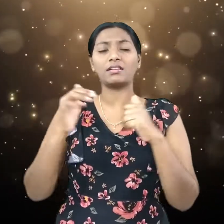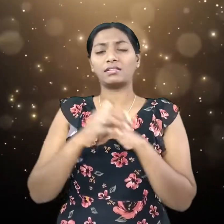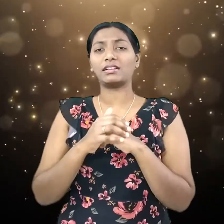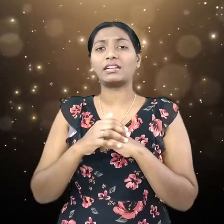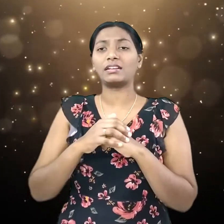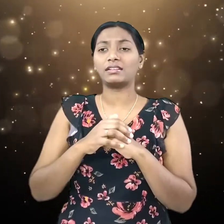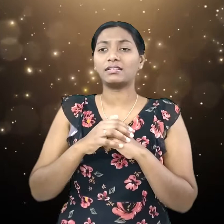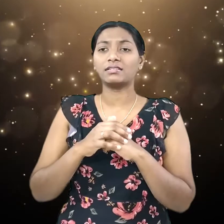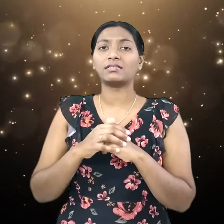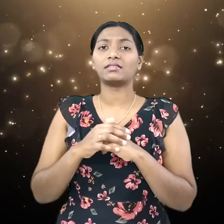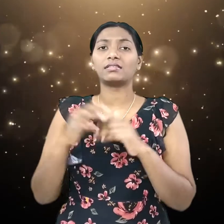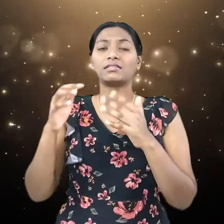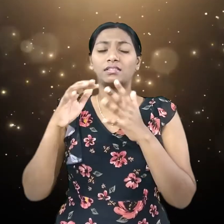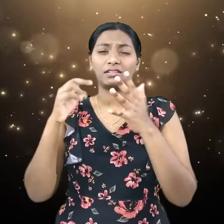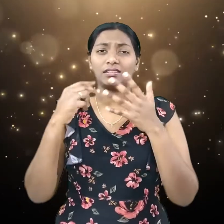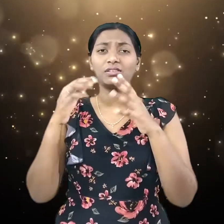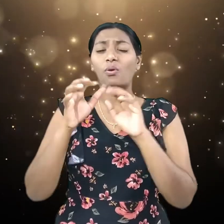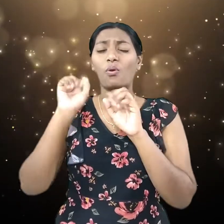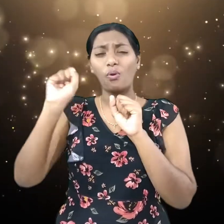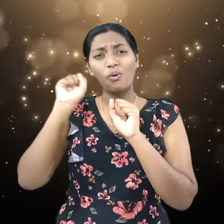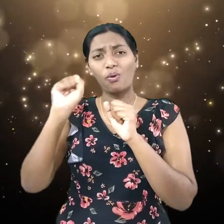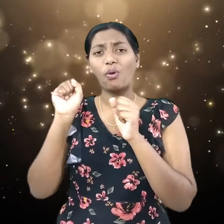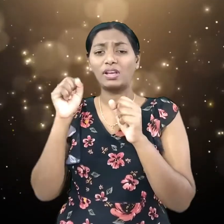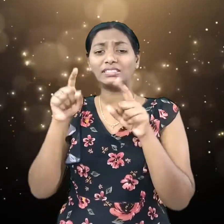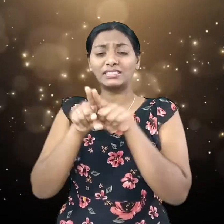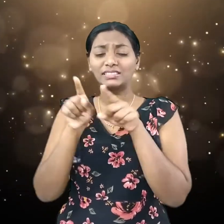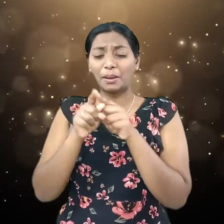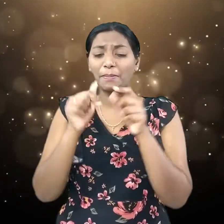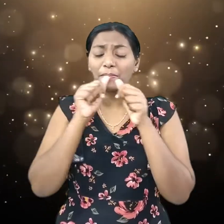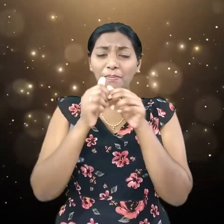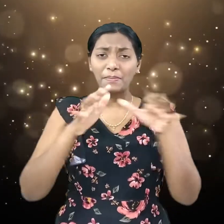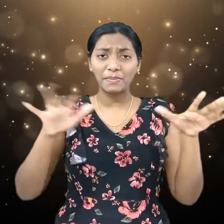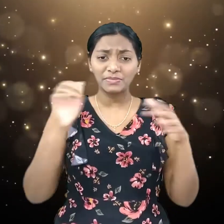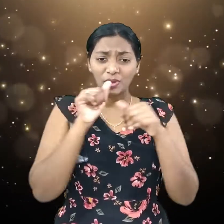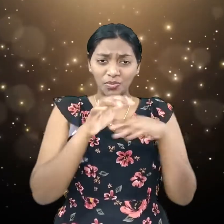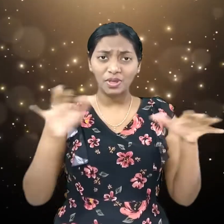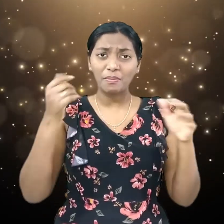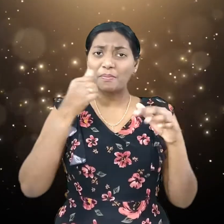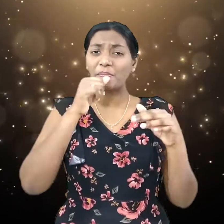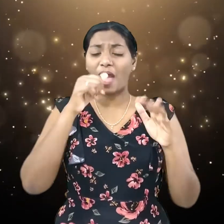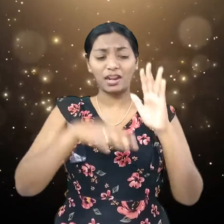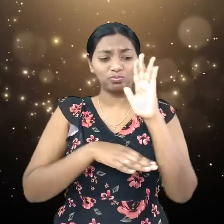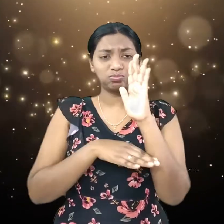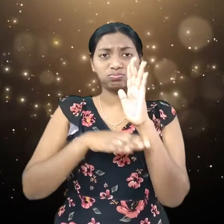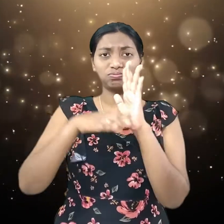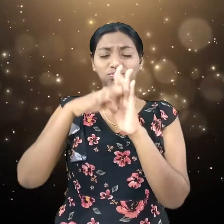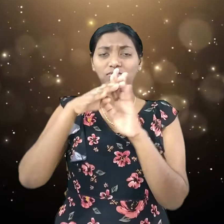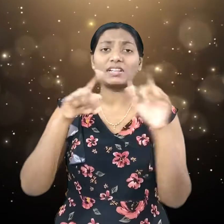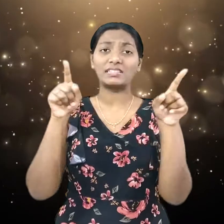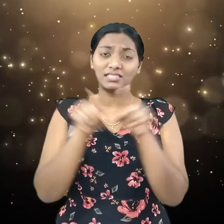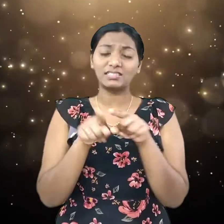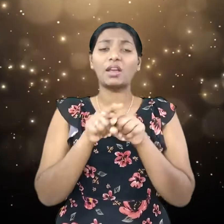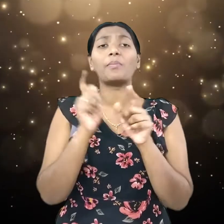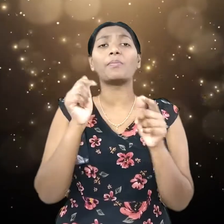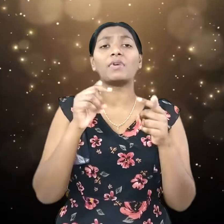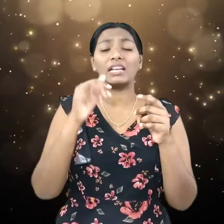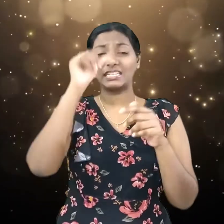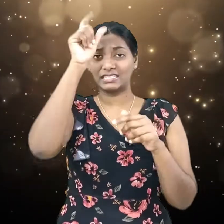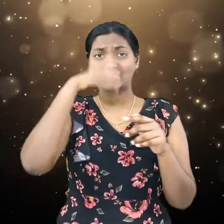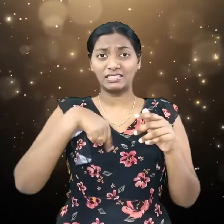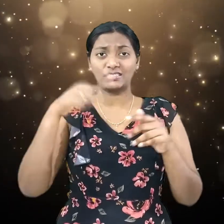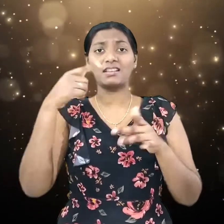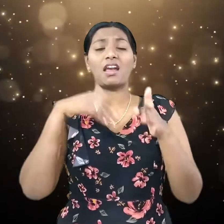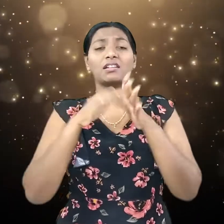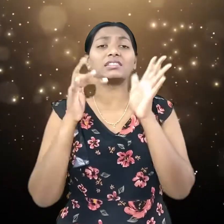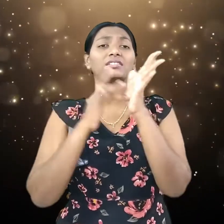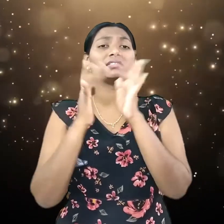सुसमाचार तेजी से फैल रहा है यीशु मसीह के नाम है। जैसे पानी समुद्र को भरता है वैसे ही भारत में सुसमाचार तेजी से फैलेगा यीशु मसीह के